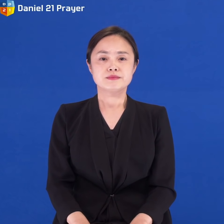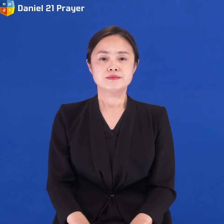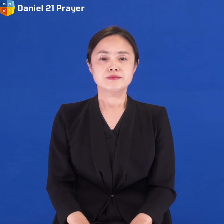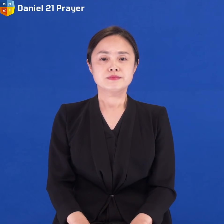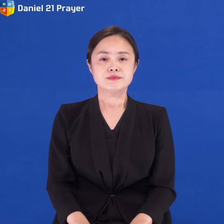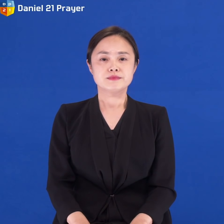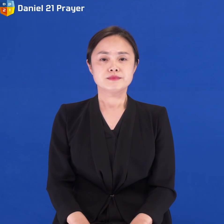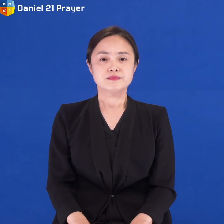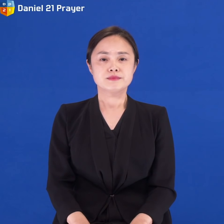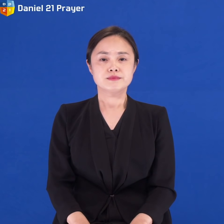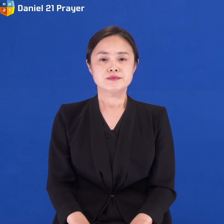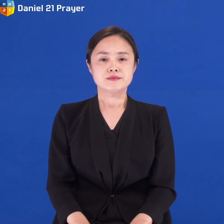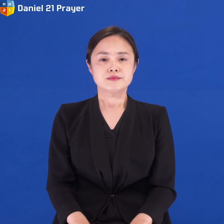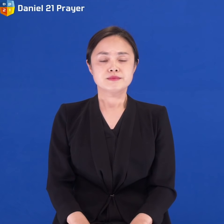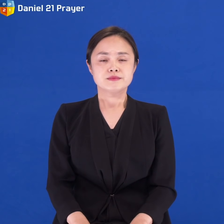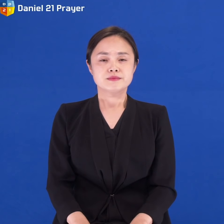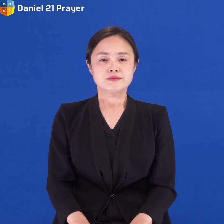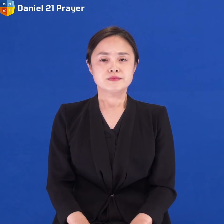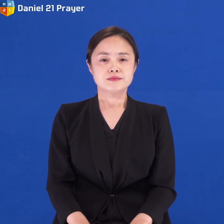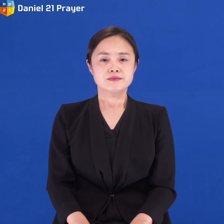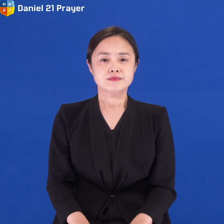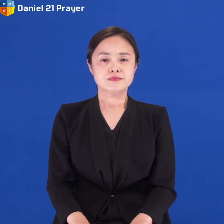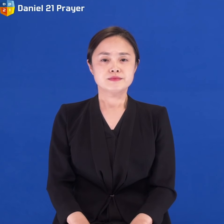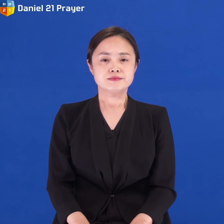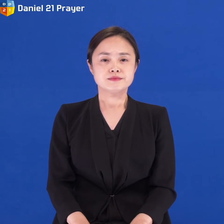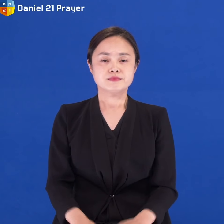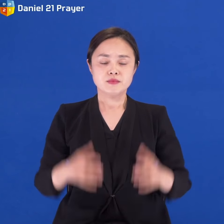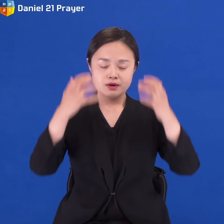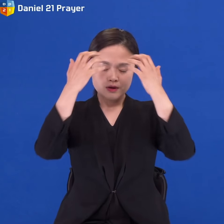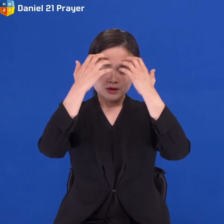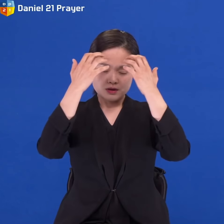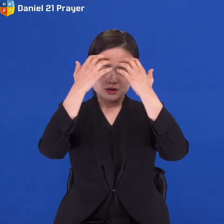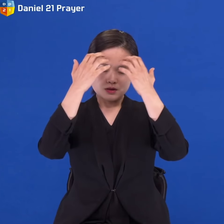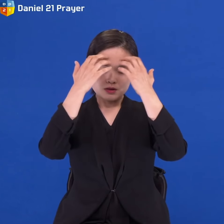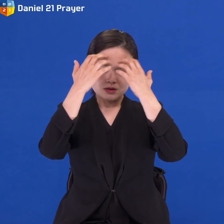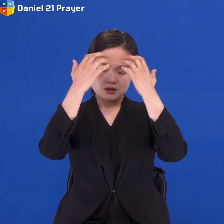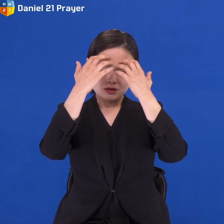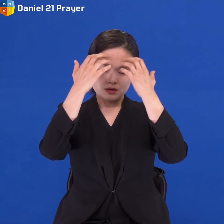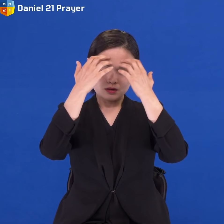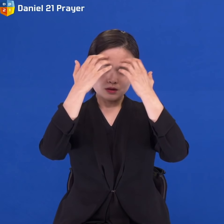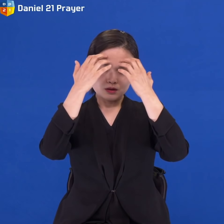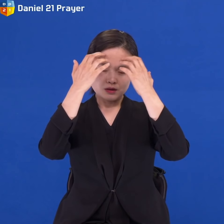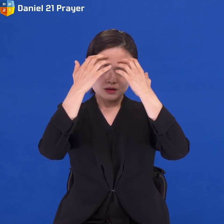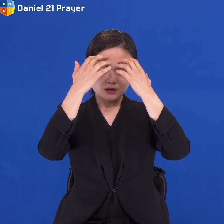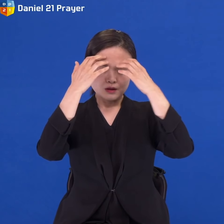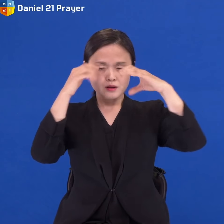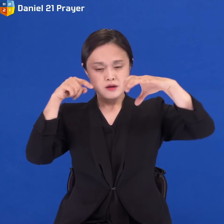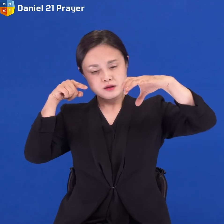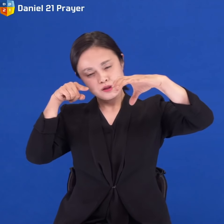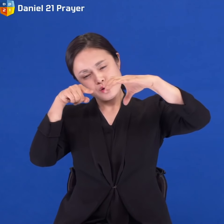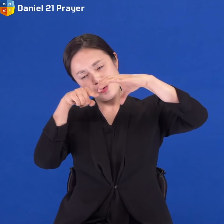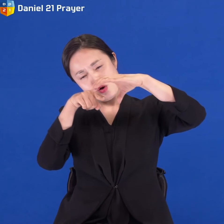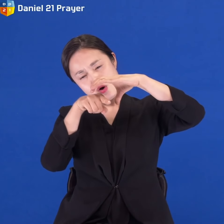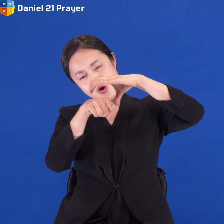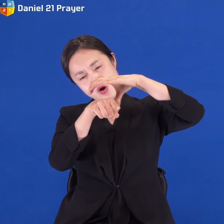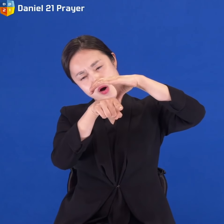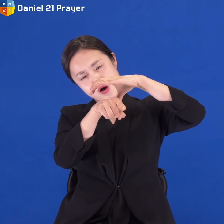오물이 흐르는 긴 터널 속을 탈출하기 위하여